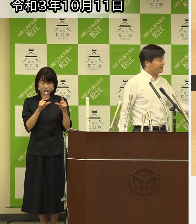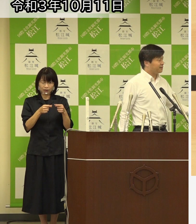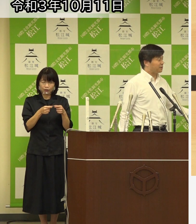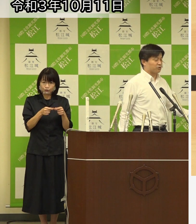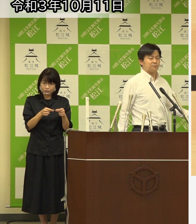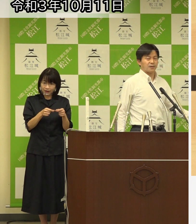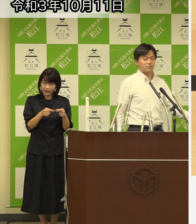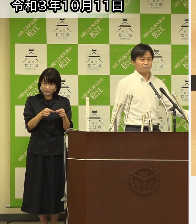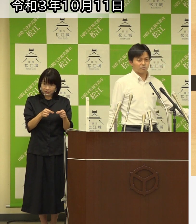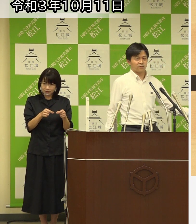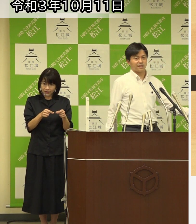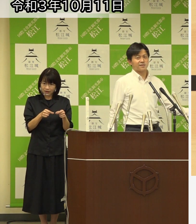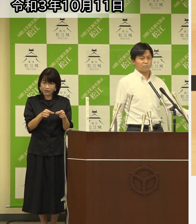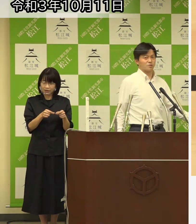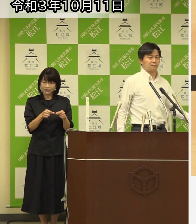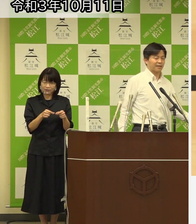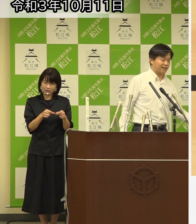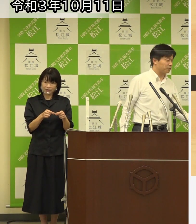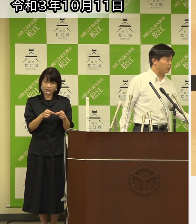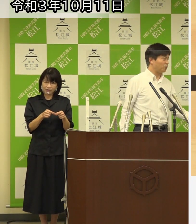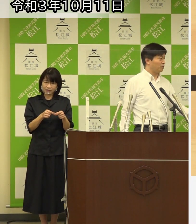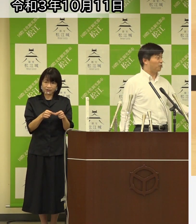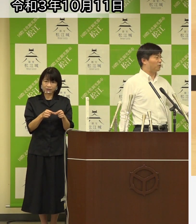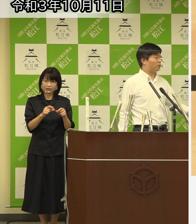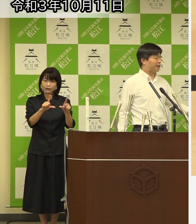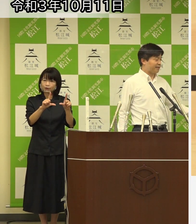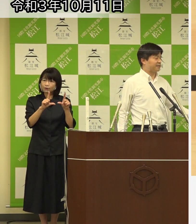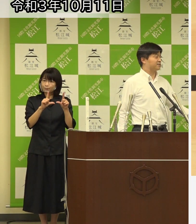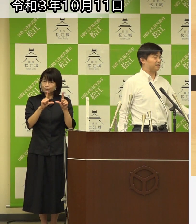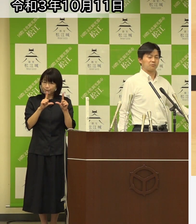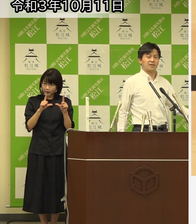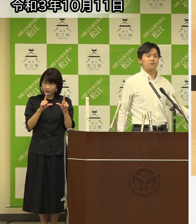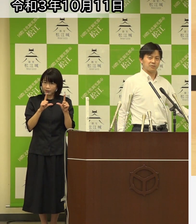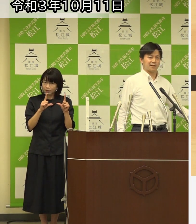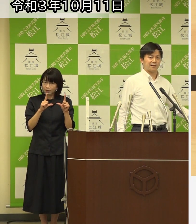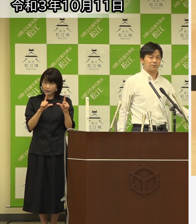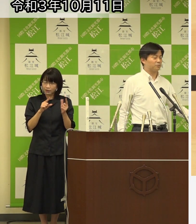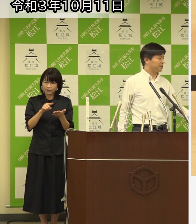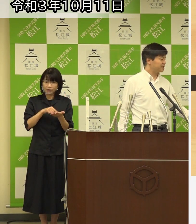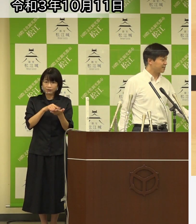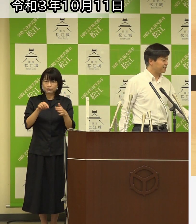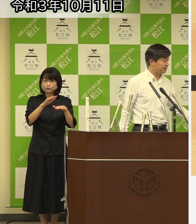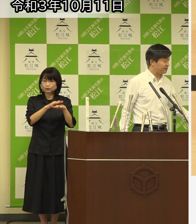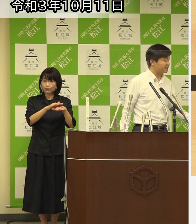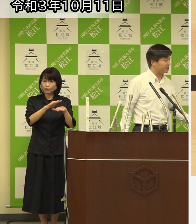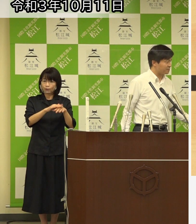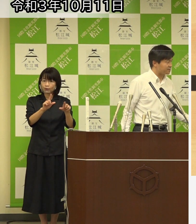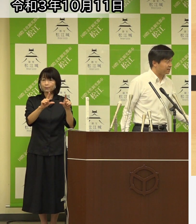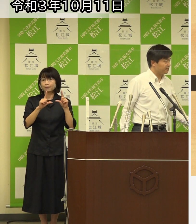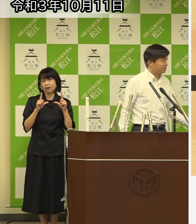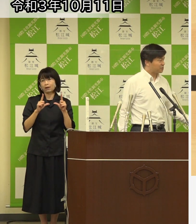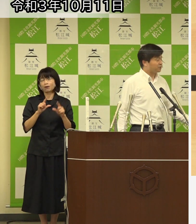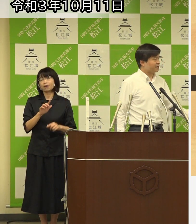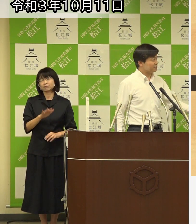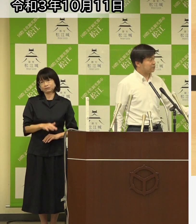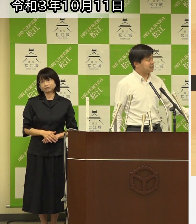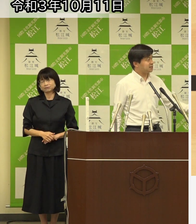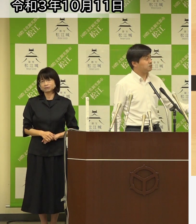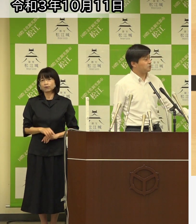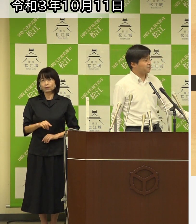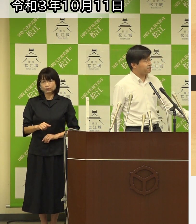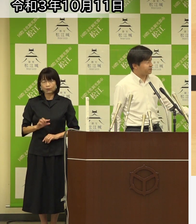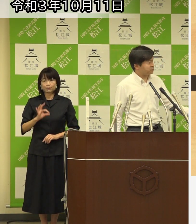ですね今の心配事に対する回答解決策となるようなことを提示させていただきます。そ